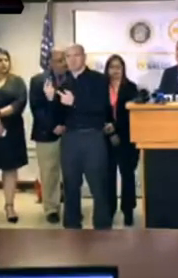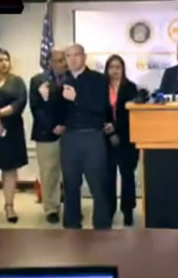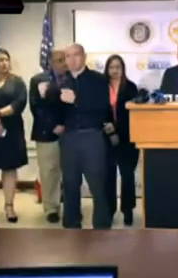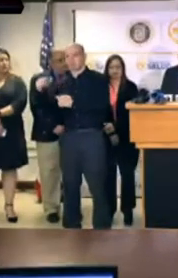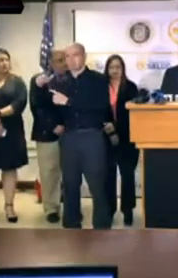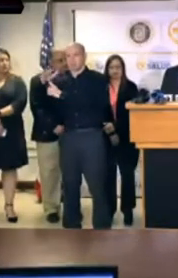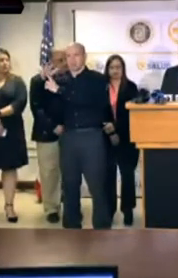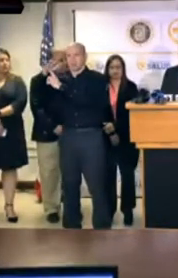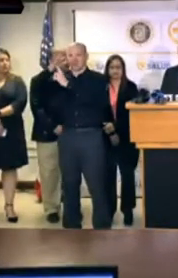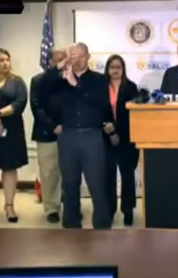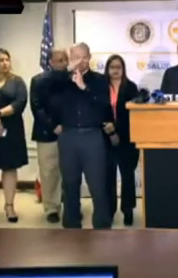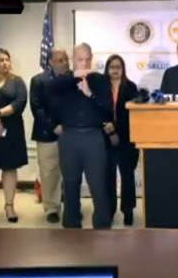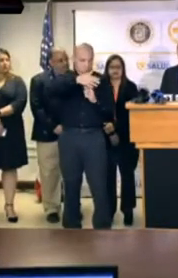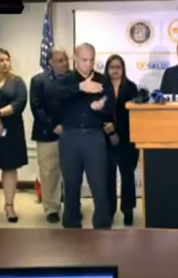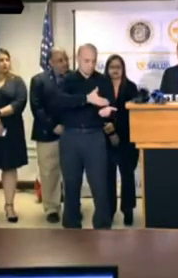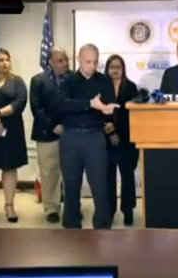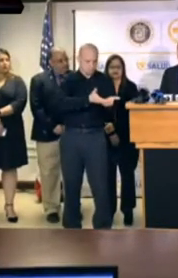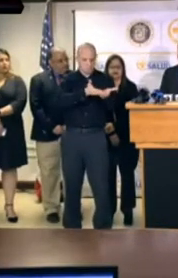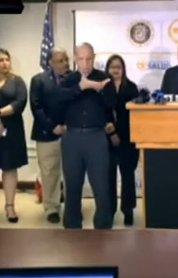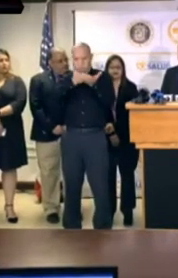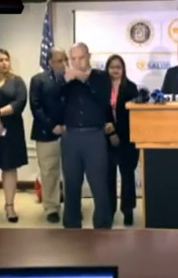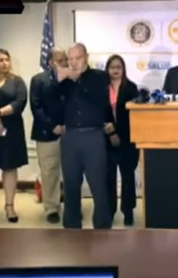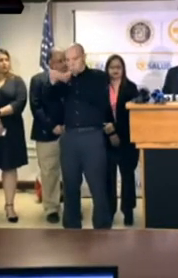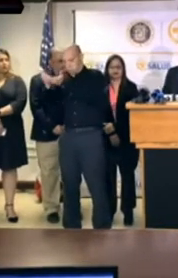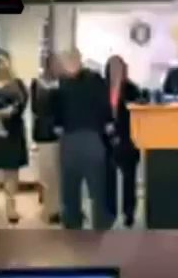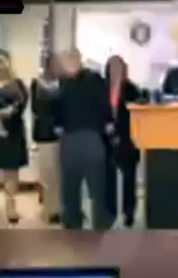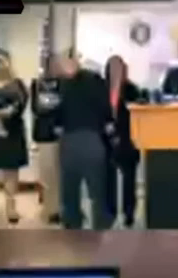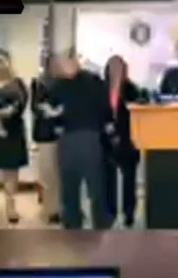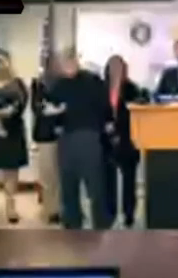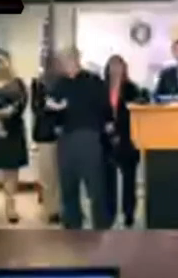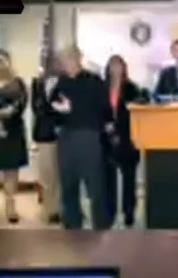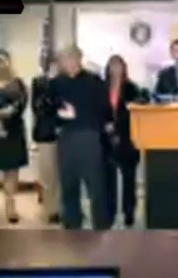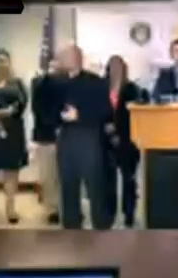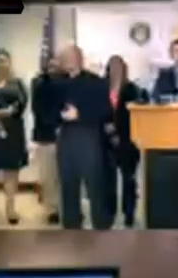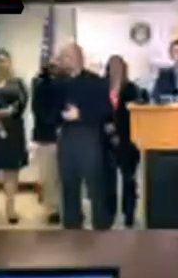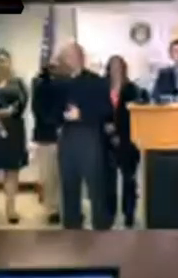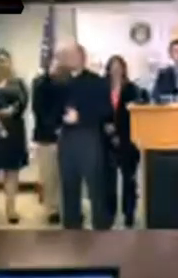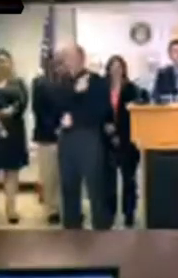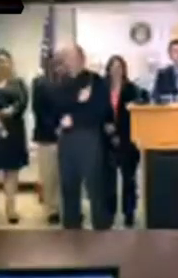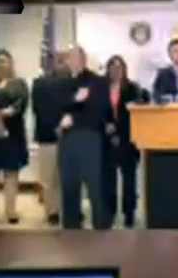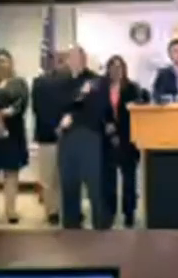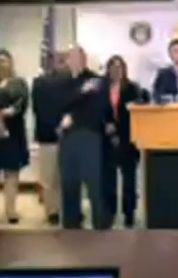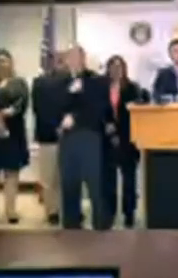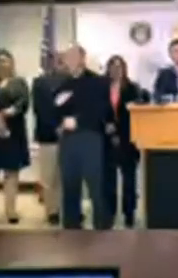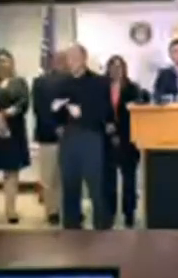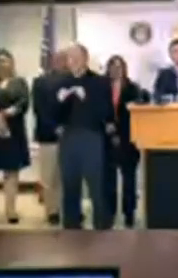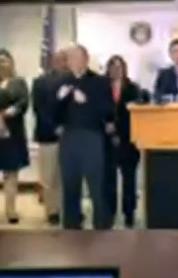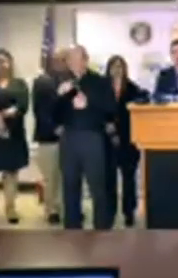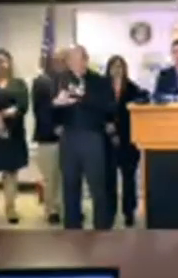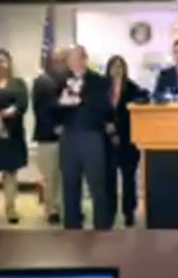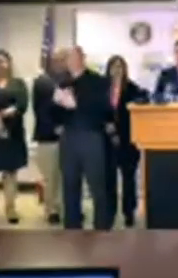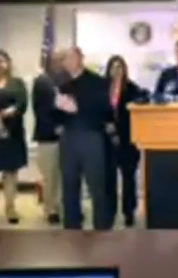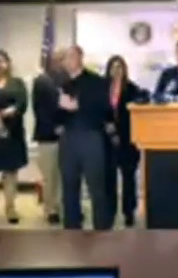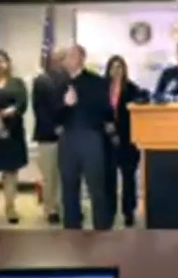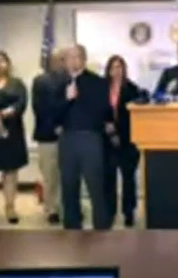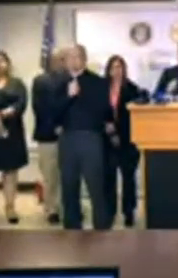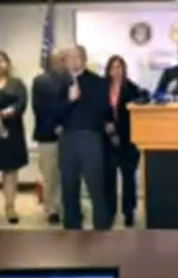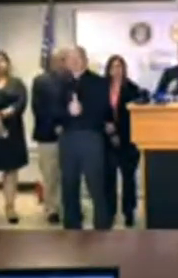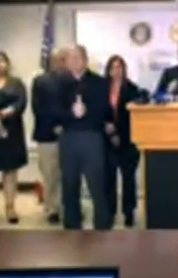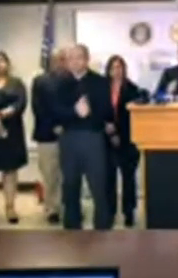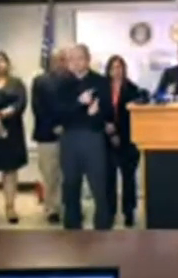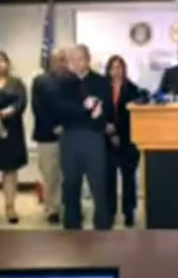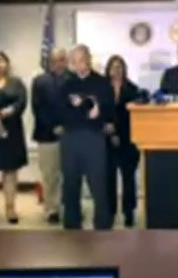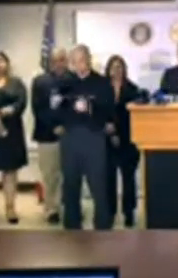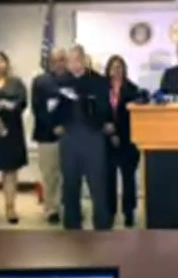evacuación y la llevó a un hospital en Mayagüez. Allí el hospital siguió su protocolo, fue aislado, se le tomó la prueba de COVID